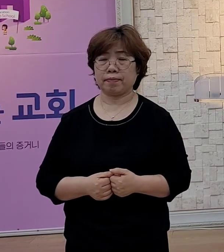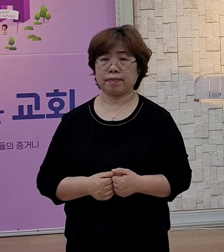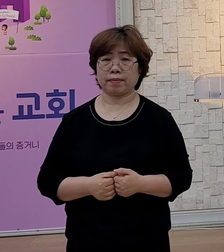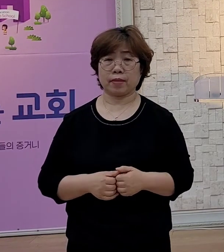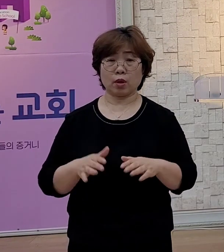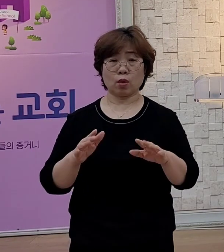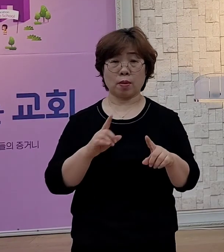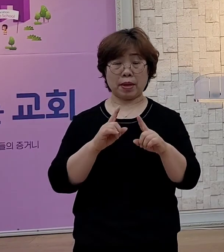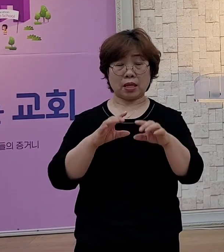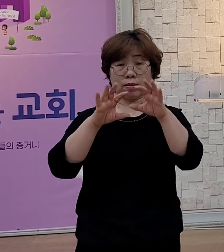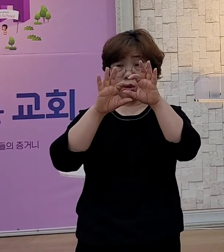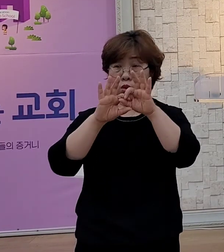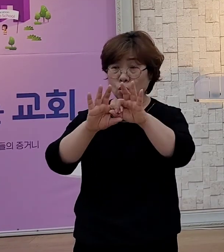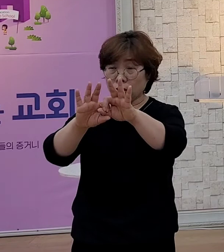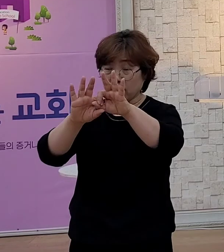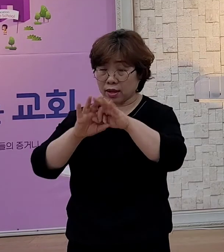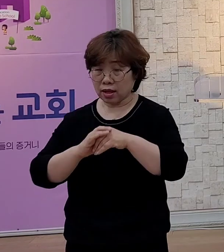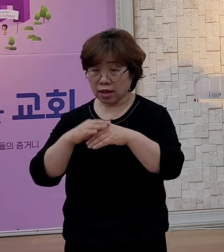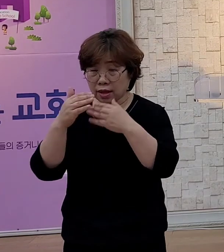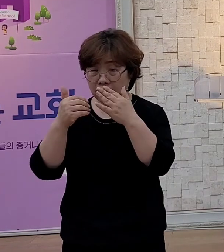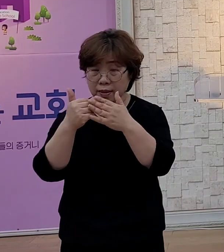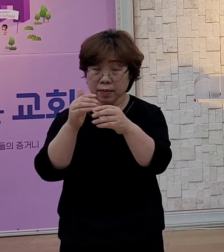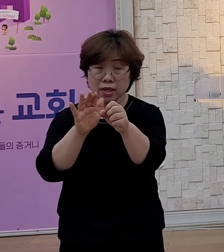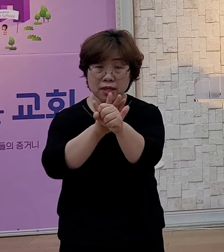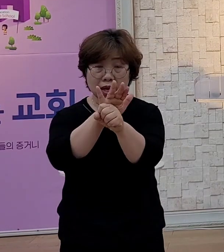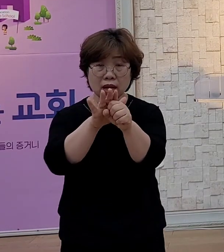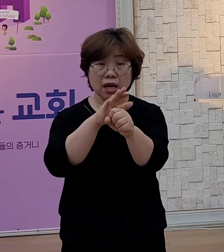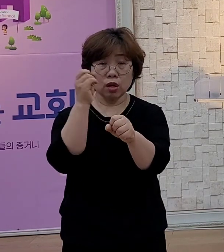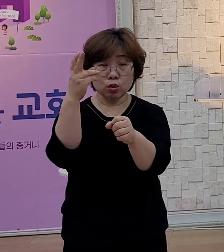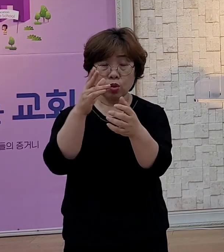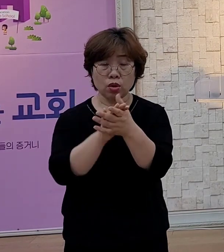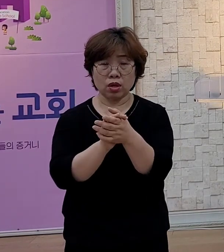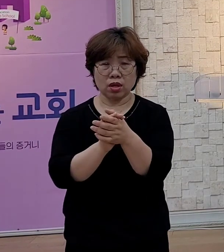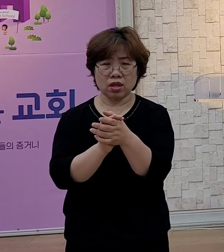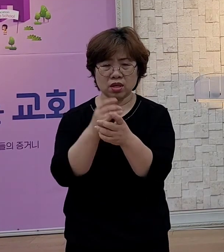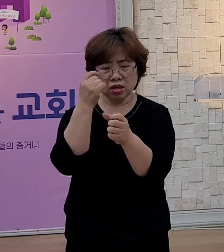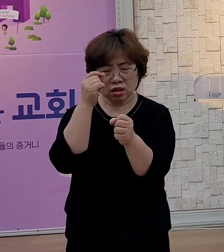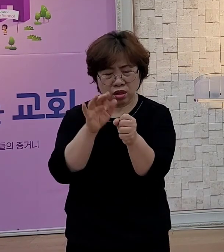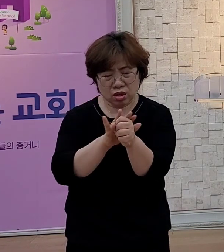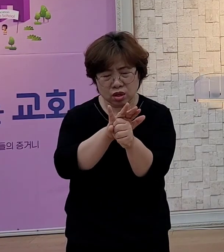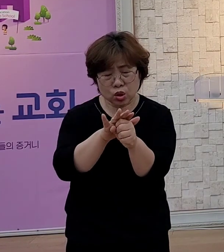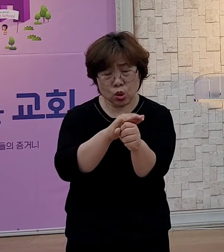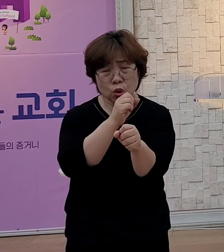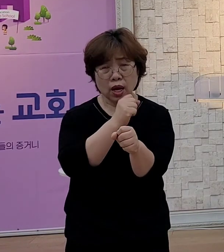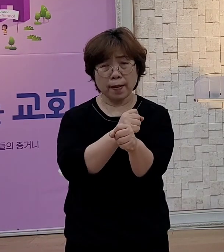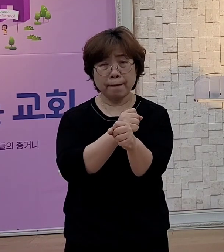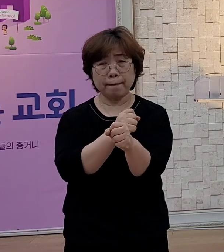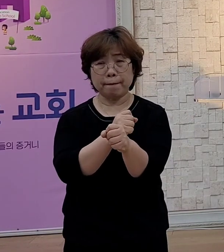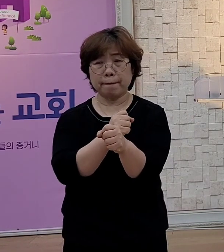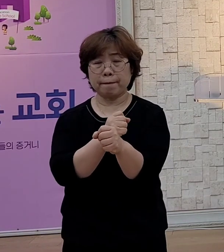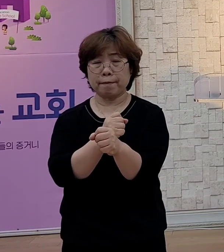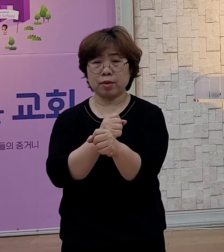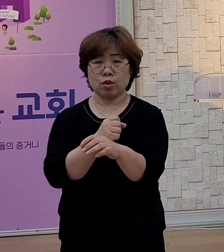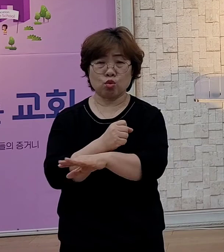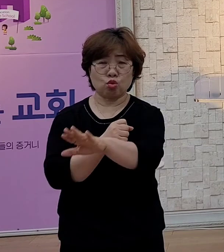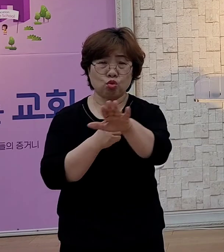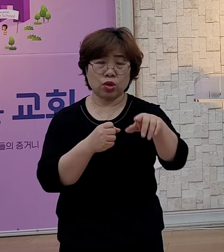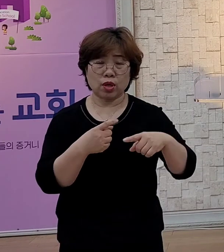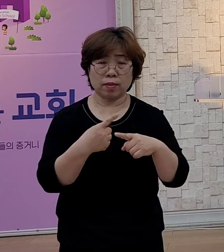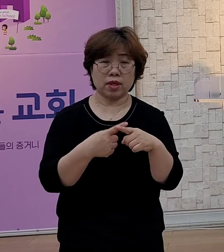오늘 이 말씀을 통해서 하나님의 사랑과 그 긍휼하심, 우리도